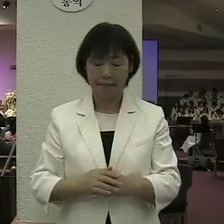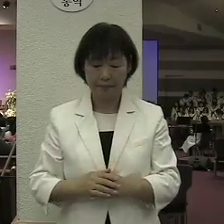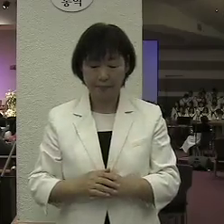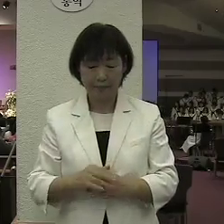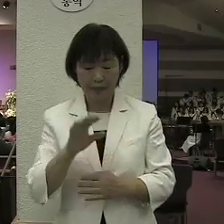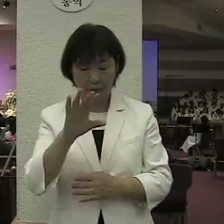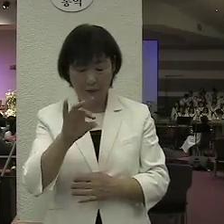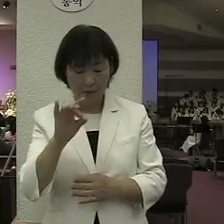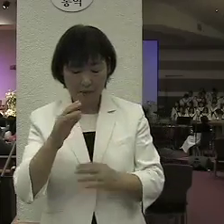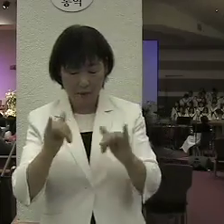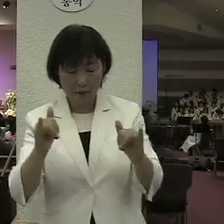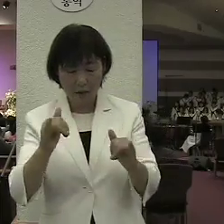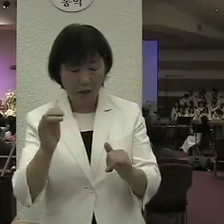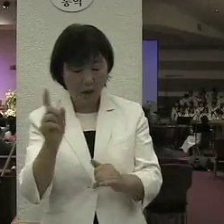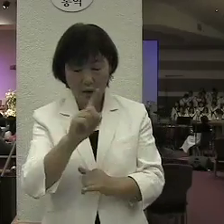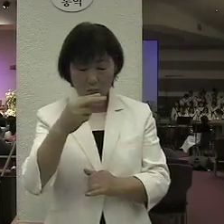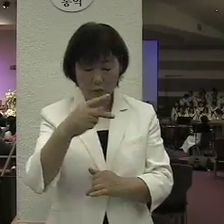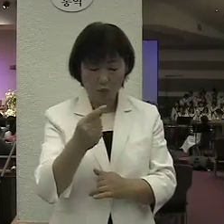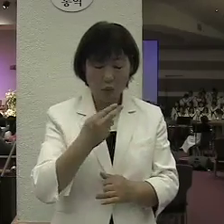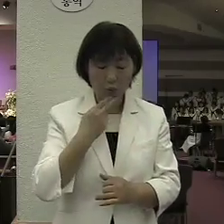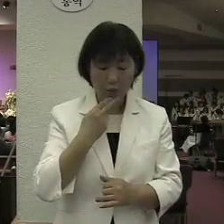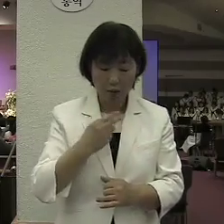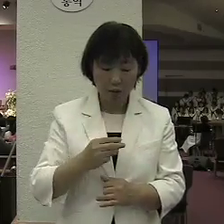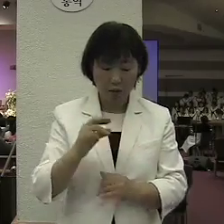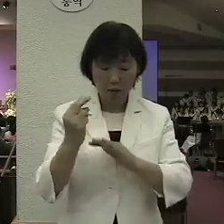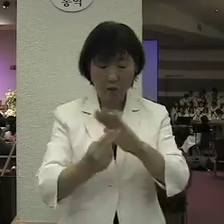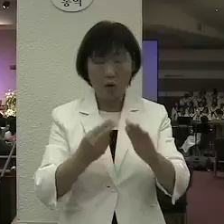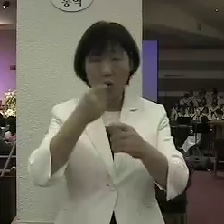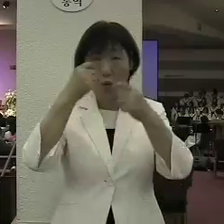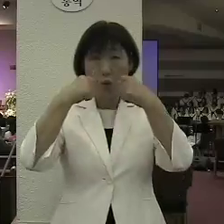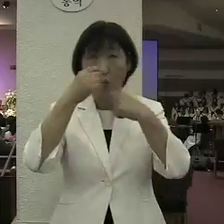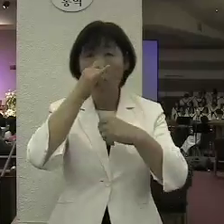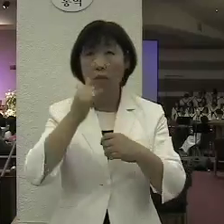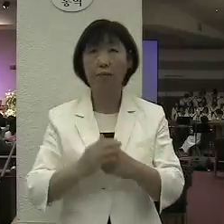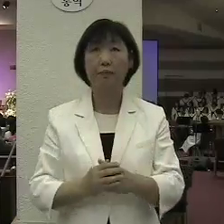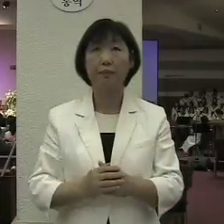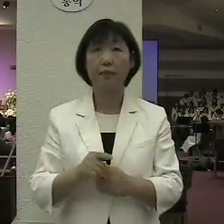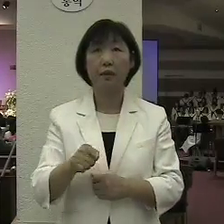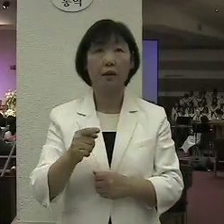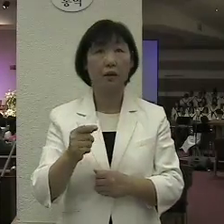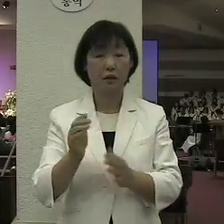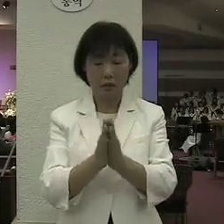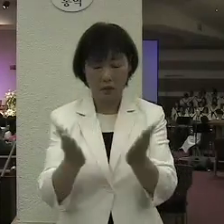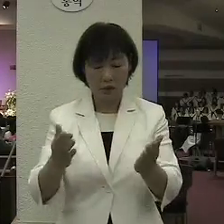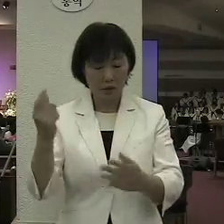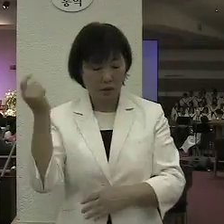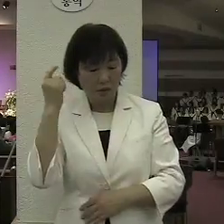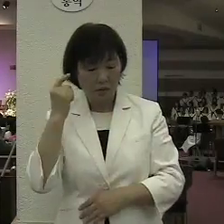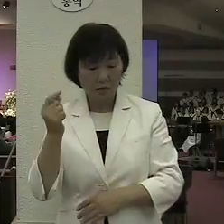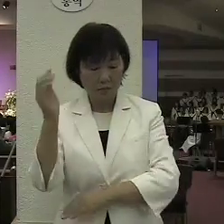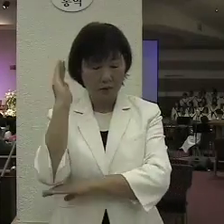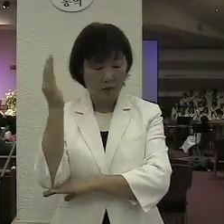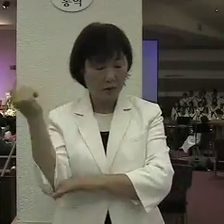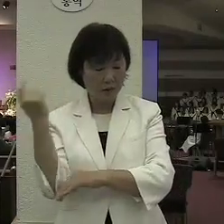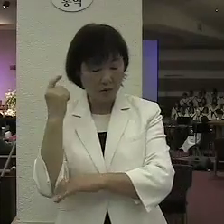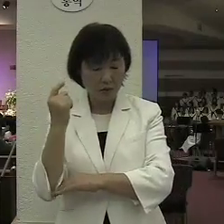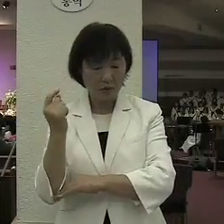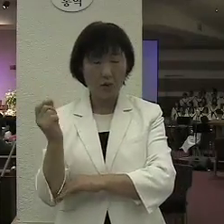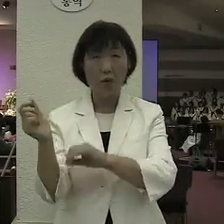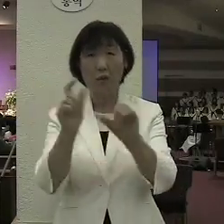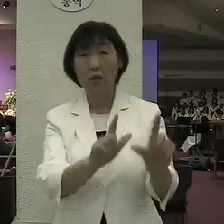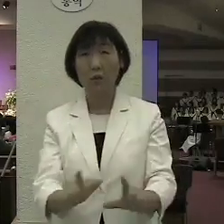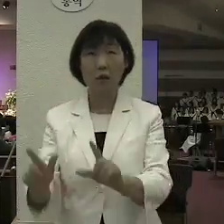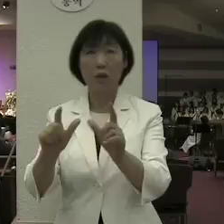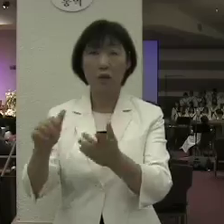일어날 일을 하나님께서 보여주실 것이고 그 일이 이제 보여질 때 7장부터 보면은 그것이 하나하나 인공이